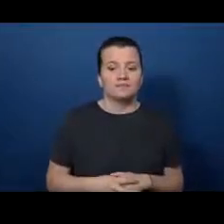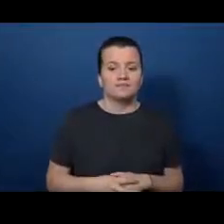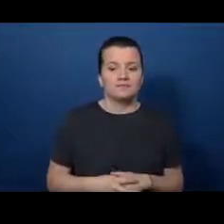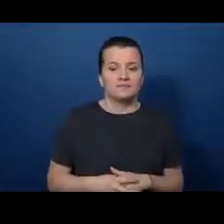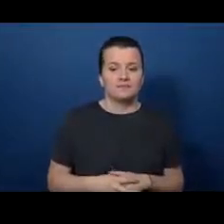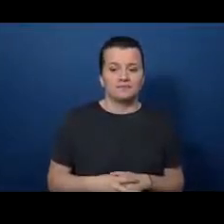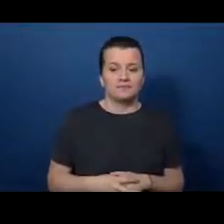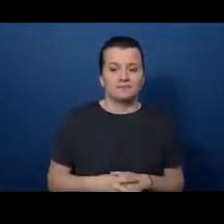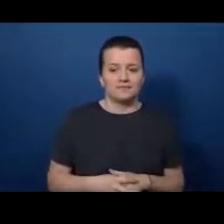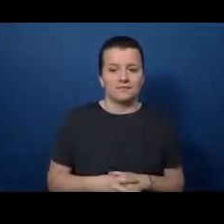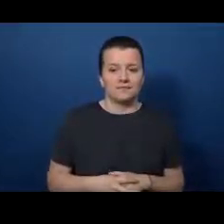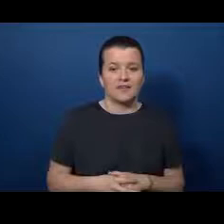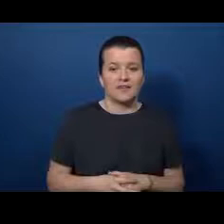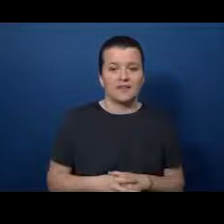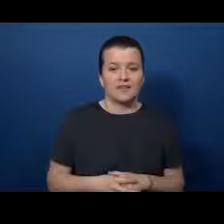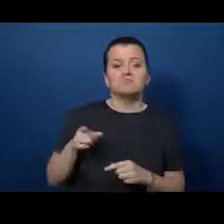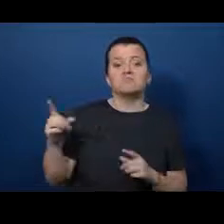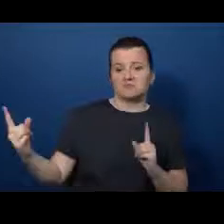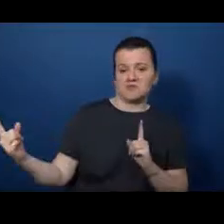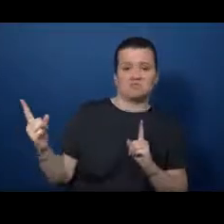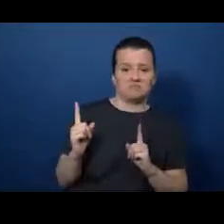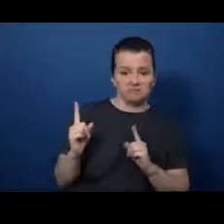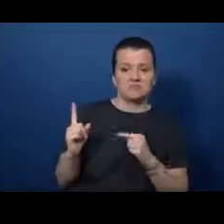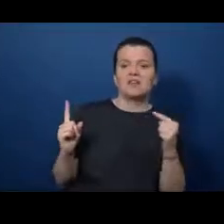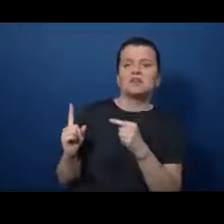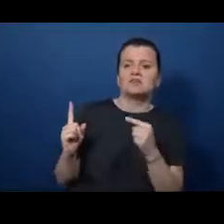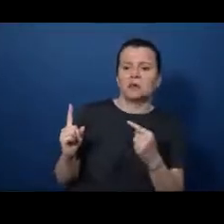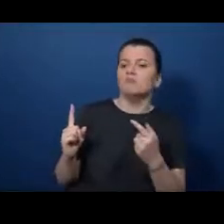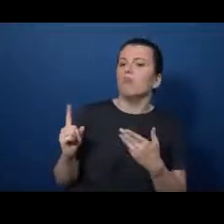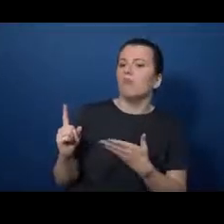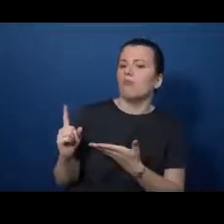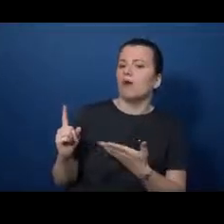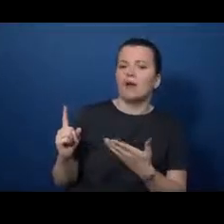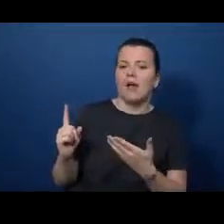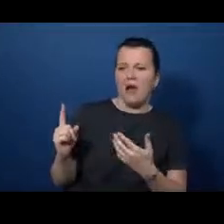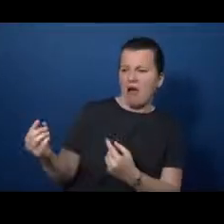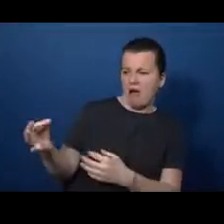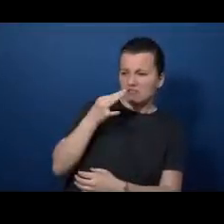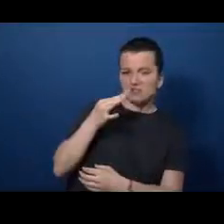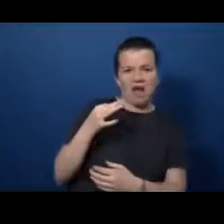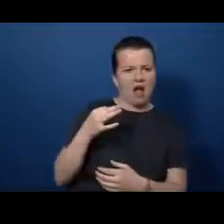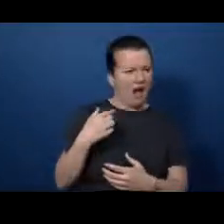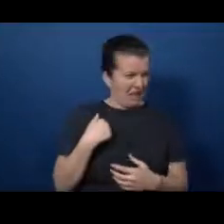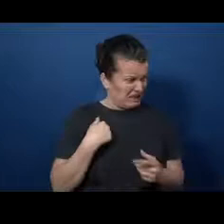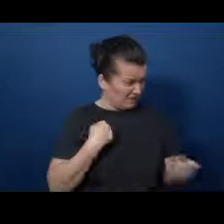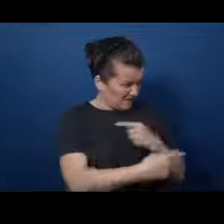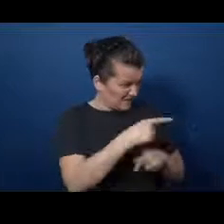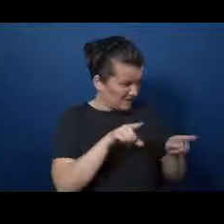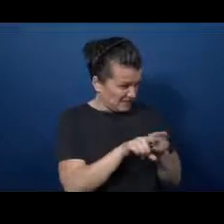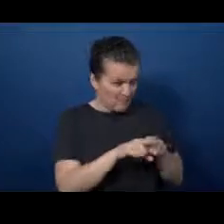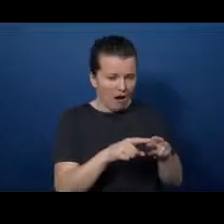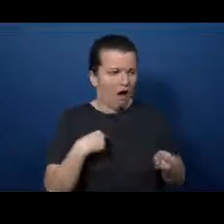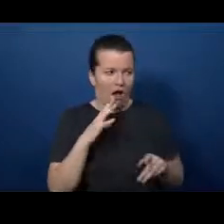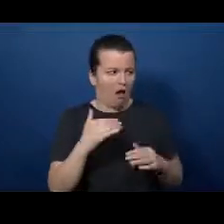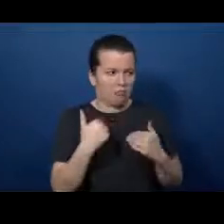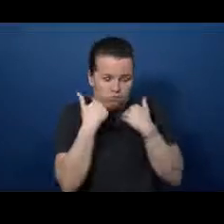面前站定，就说：“我要是像你这样啊，我可活不下去。”接着呢，他就很认真的对我来了一句：“哎，你怎